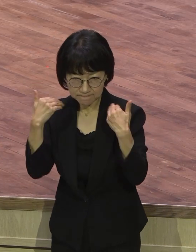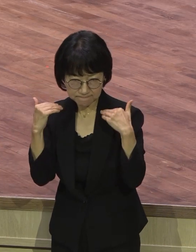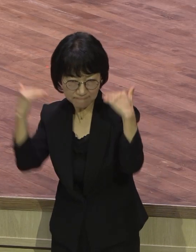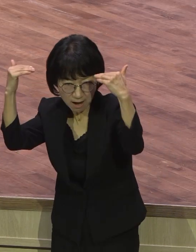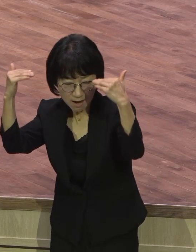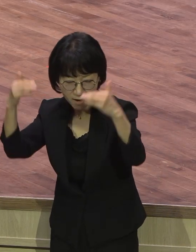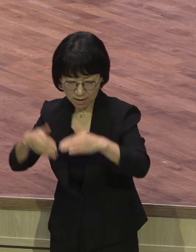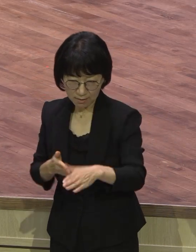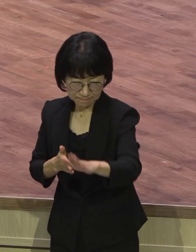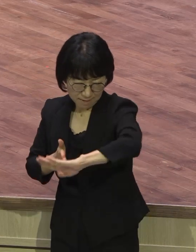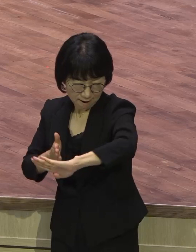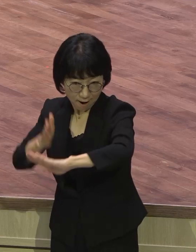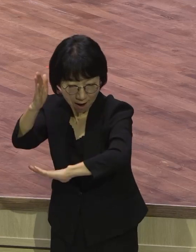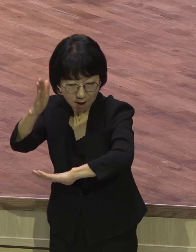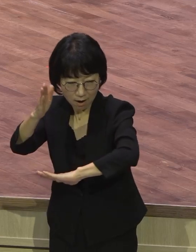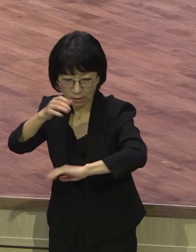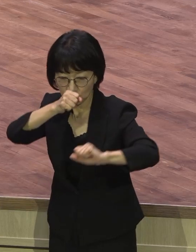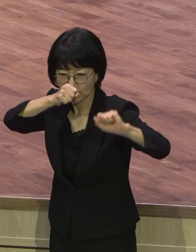영적 성장 기회다.